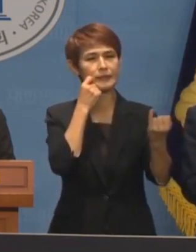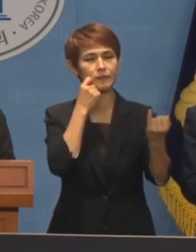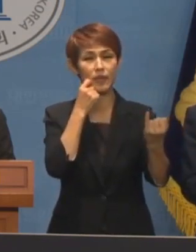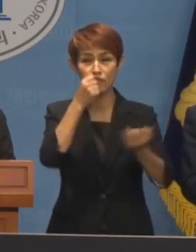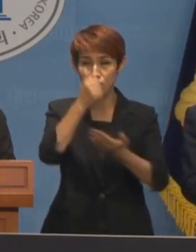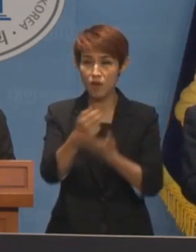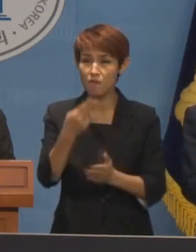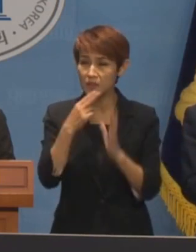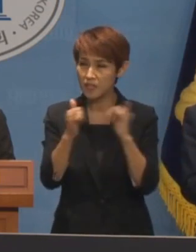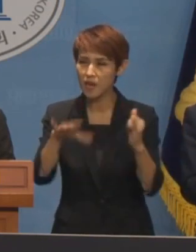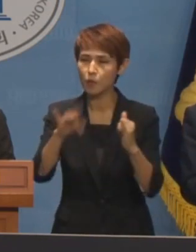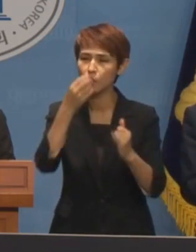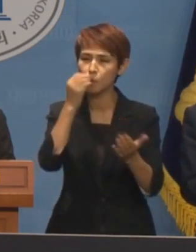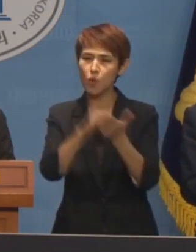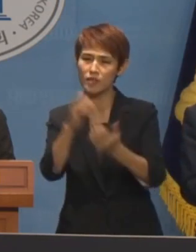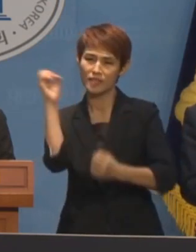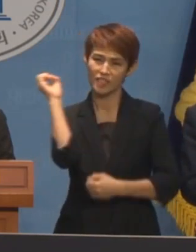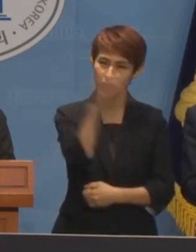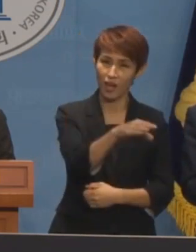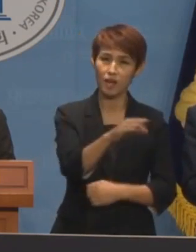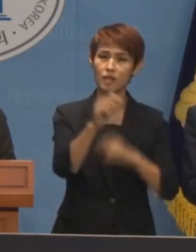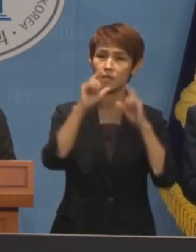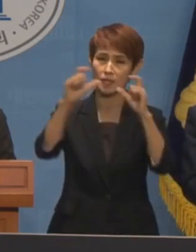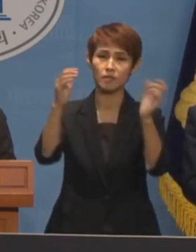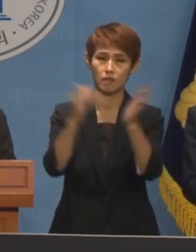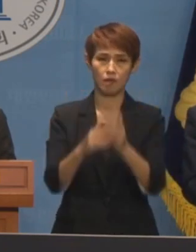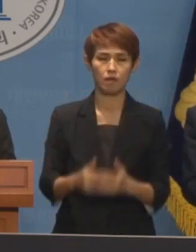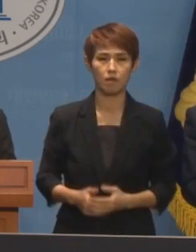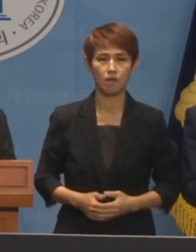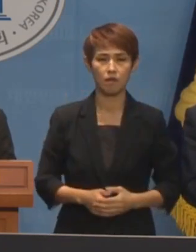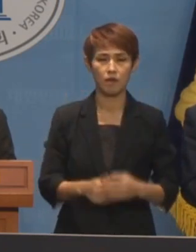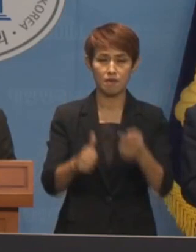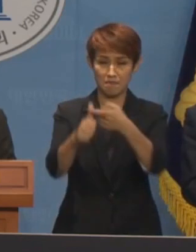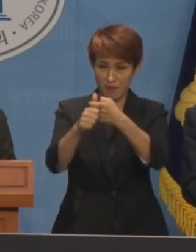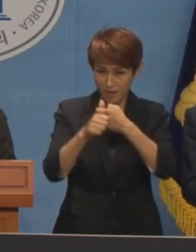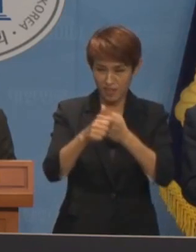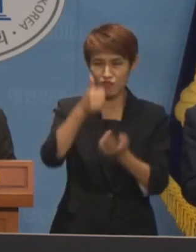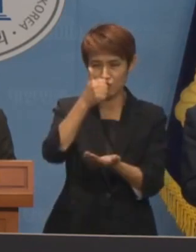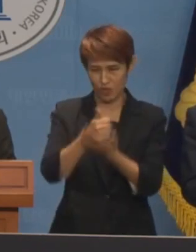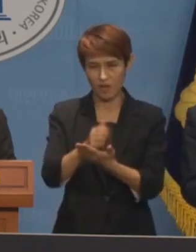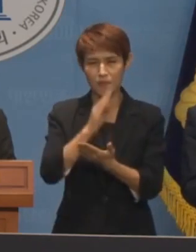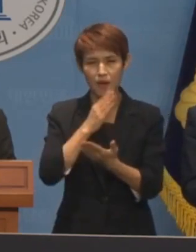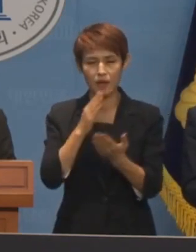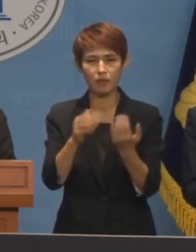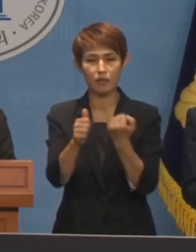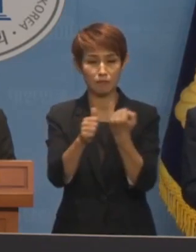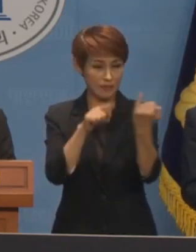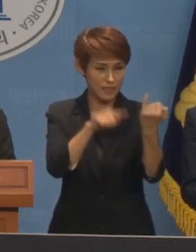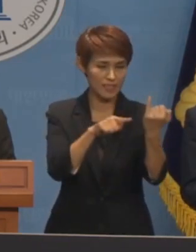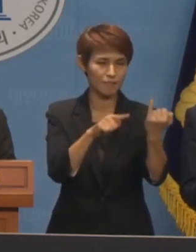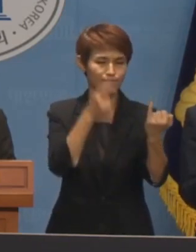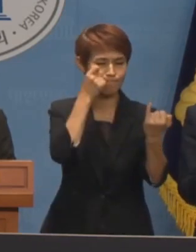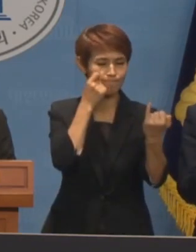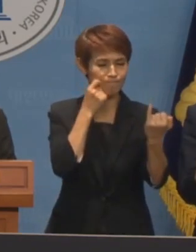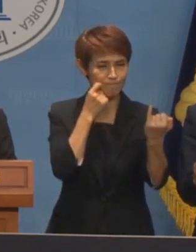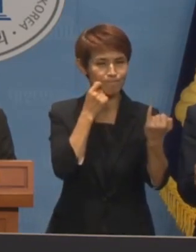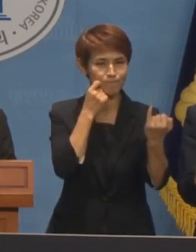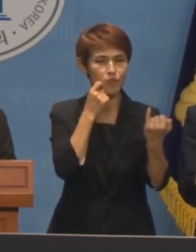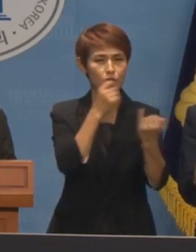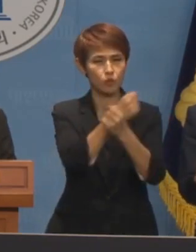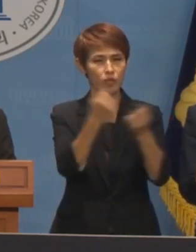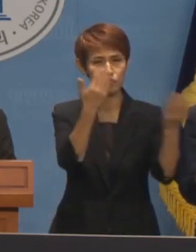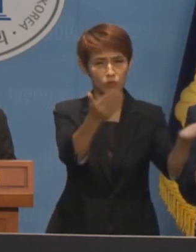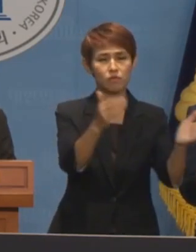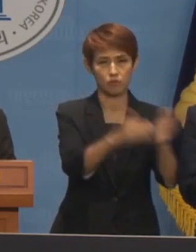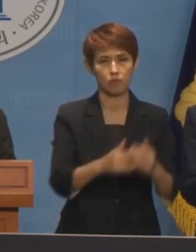없는 자가 먼저 돌로 치라고 말씀하셨다. 간음은 죄지만 가늠한 여인은 긍휼히 여기고 용서하신 것이다.